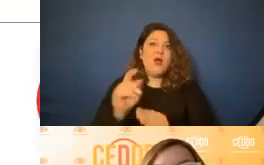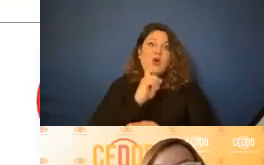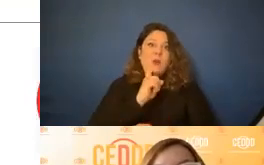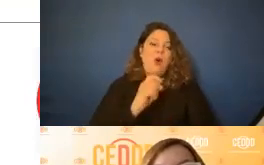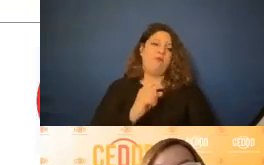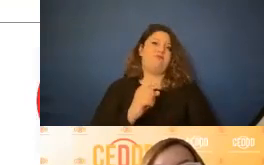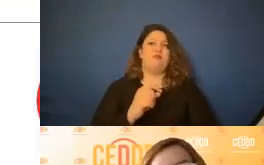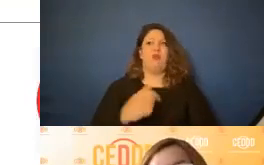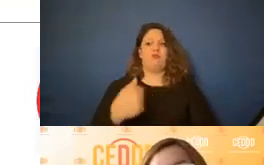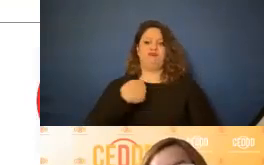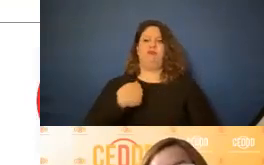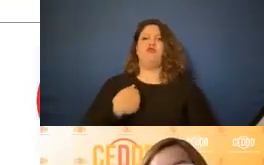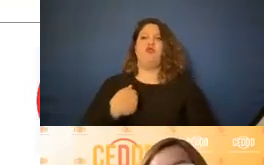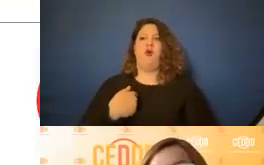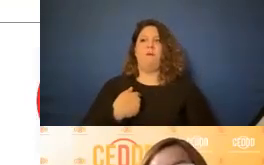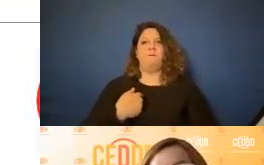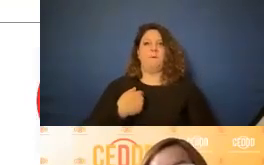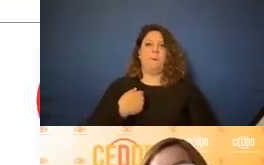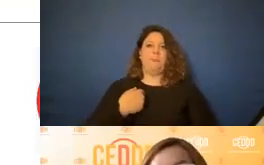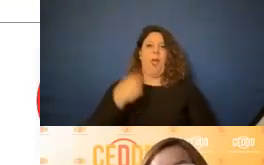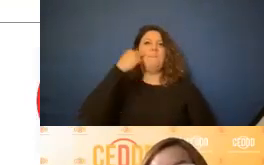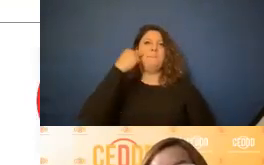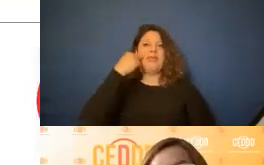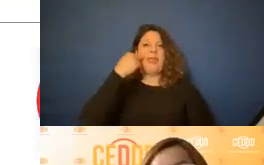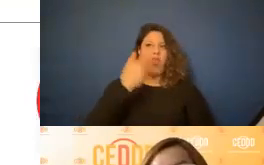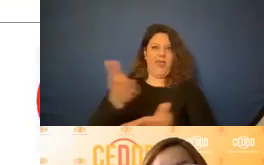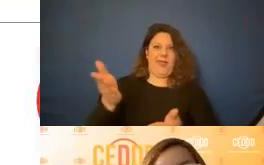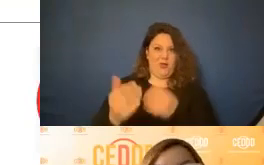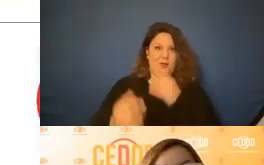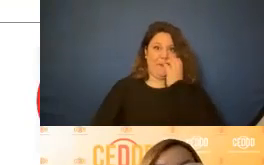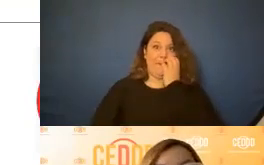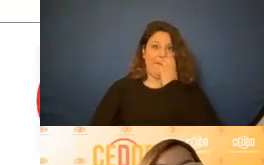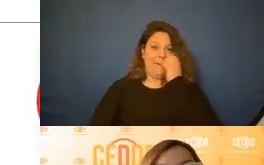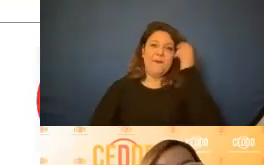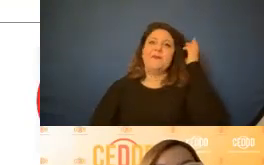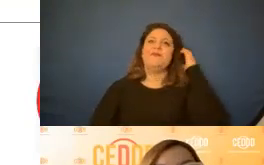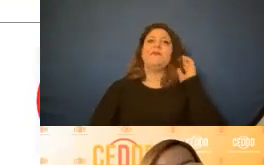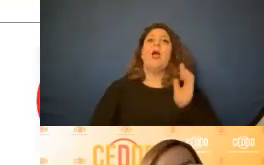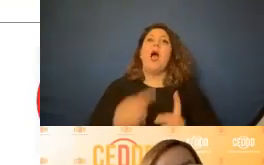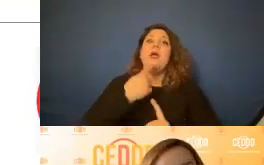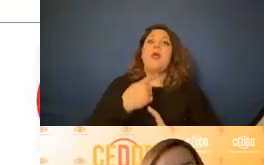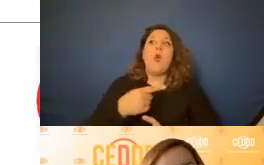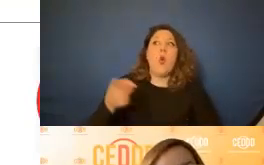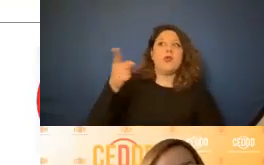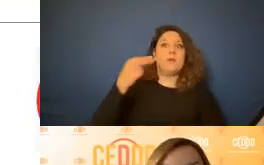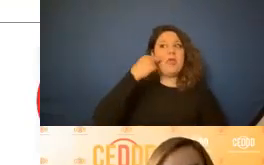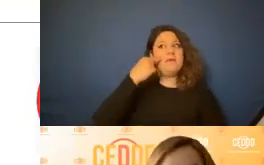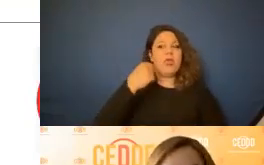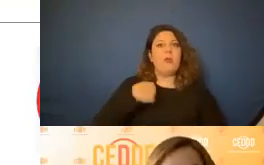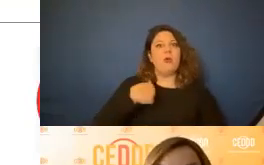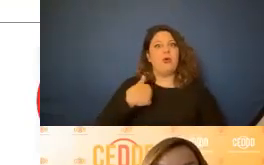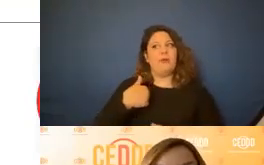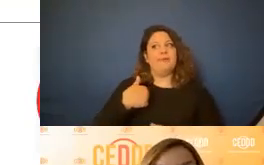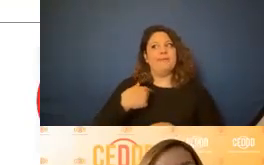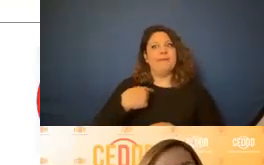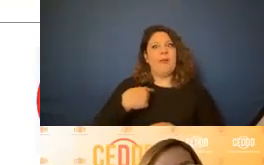que dan al ejercer el acoso sobre otros, ¿no? Este me da miedo, voy a estar a su lado, no sea